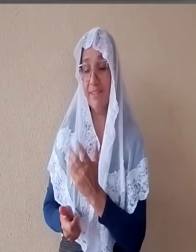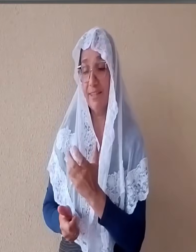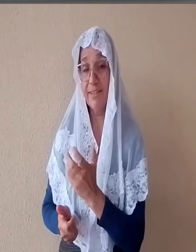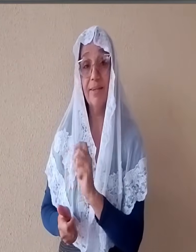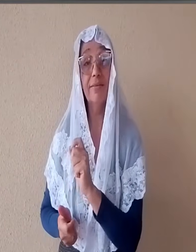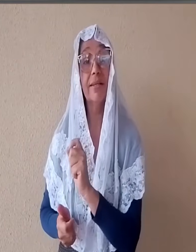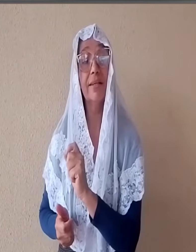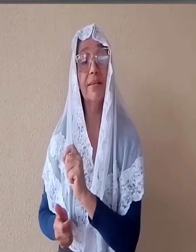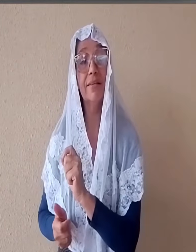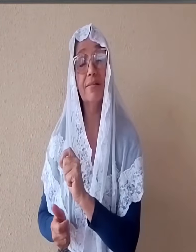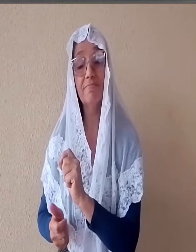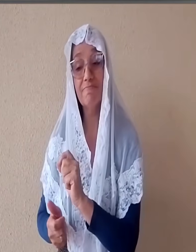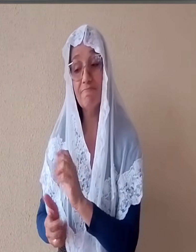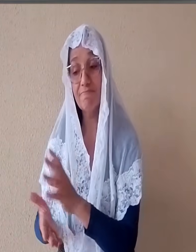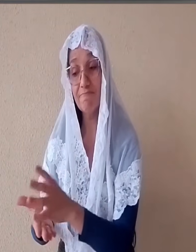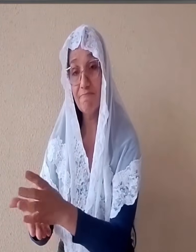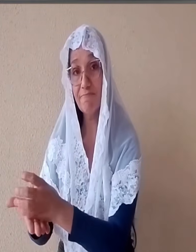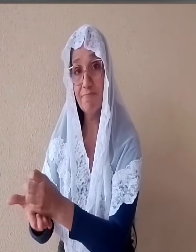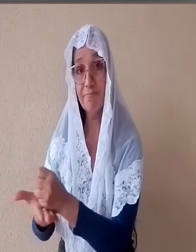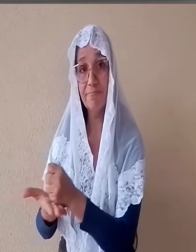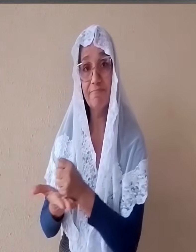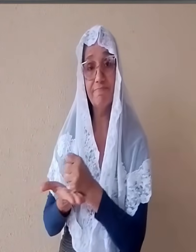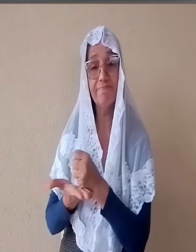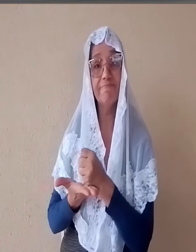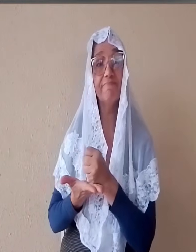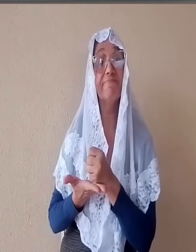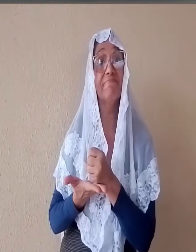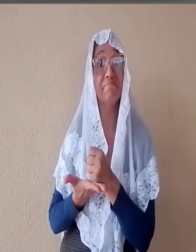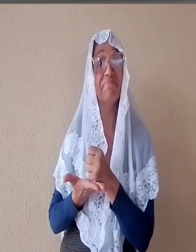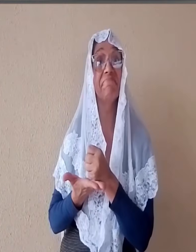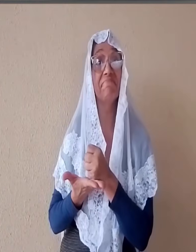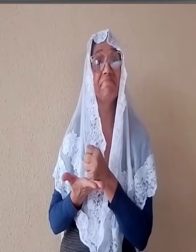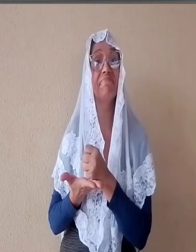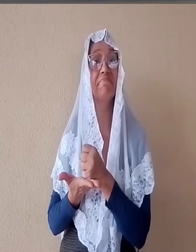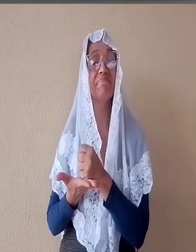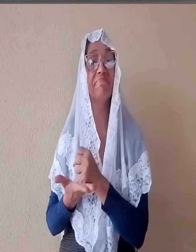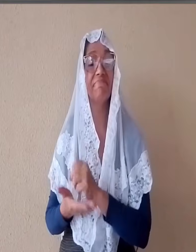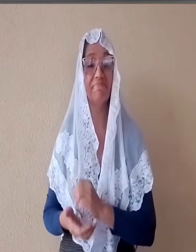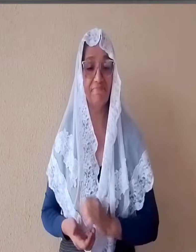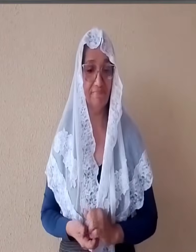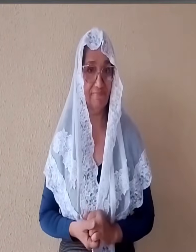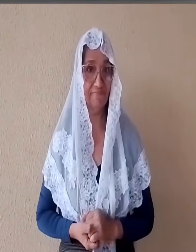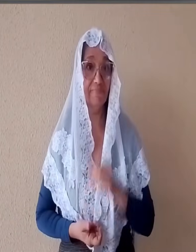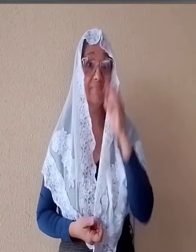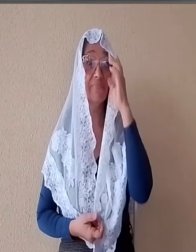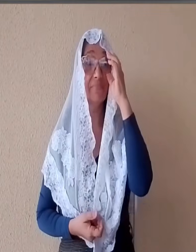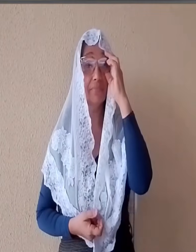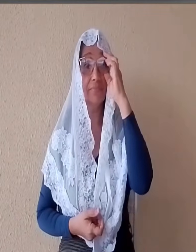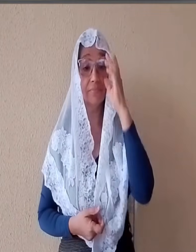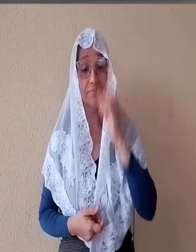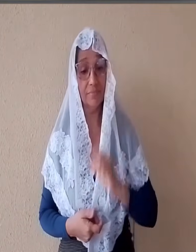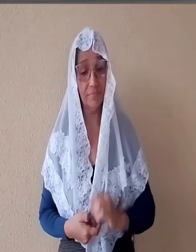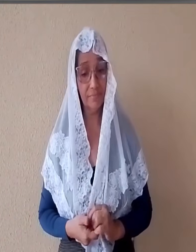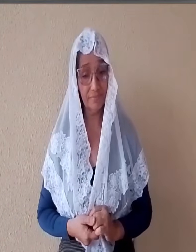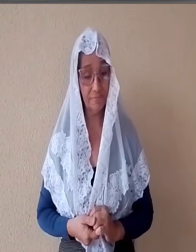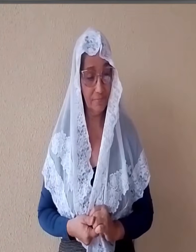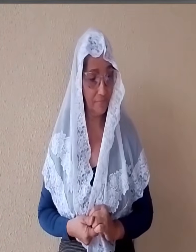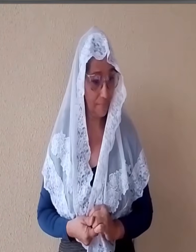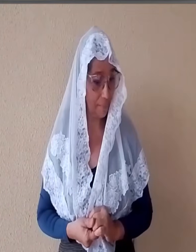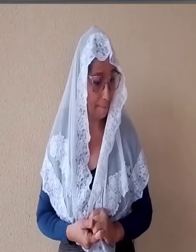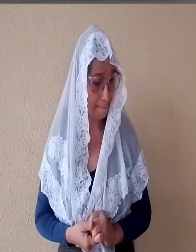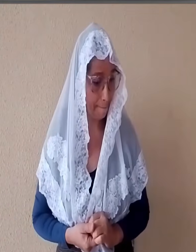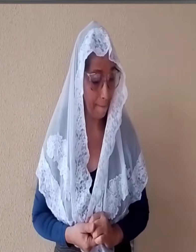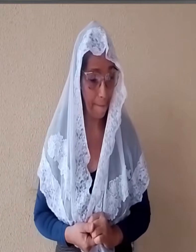irmão, Mefibosete, irmãos, de repente um chegou, falou, o Davi falou, não sobrou ninguém da casa de Saul? Aí